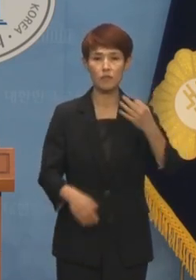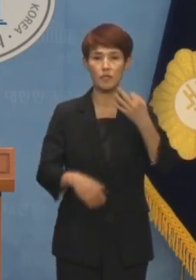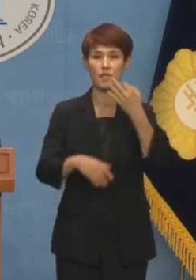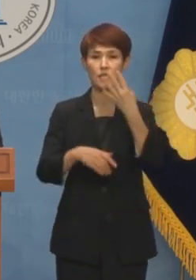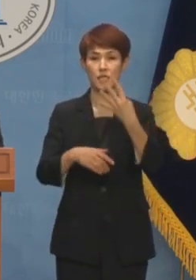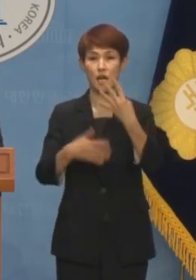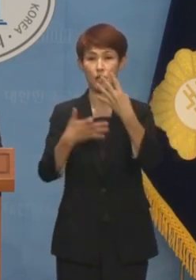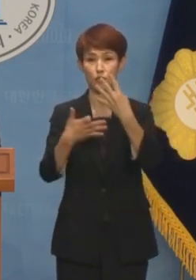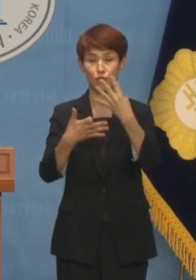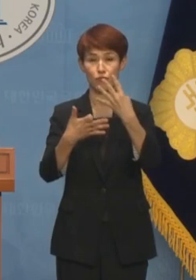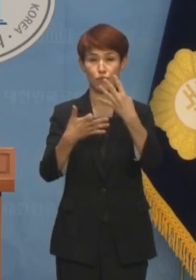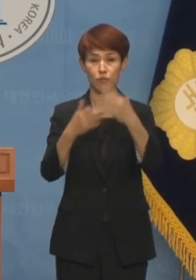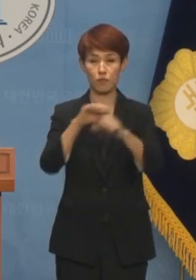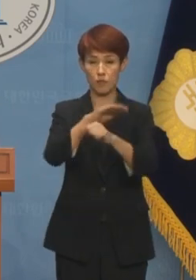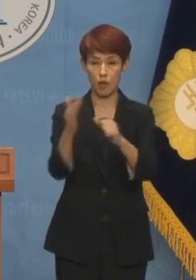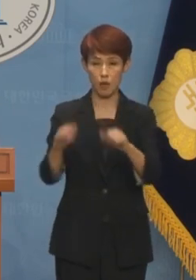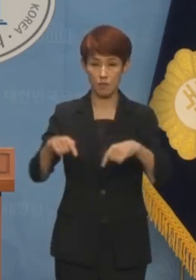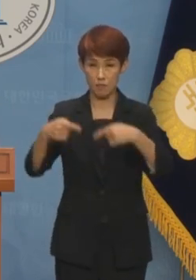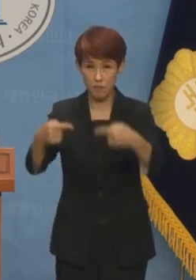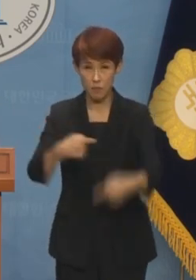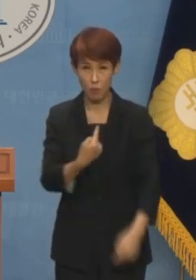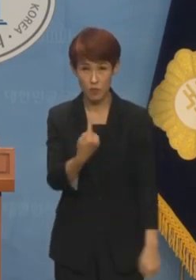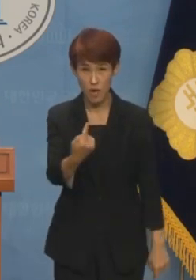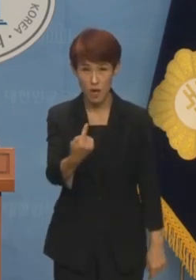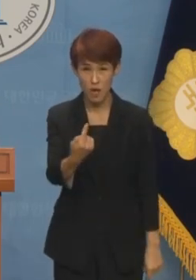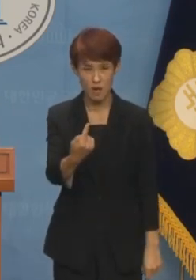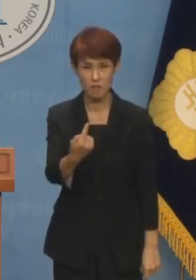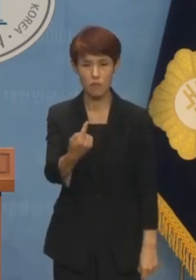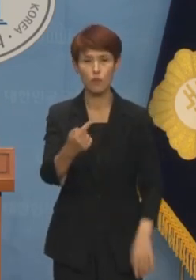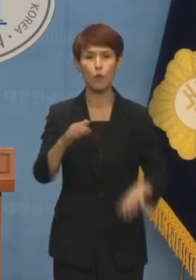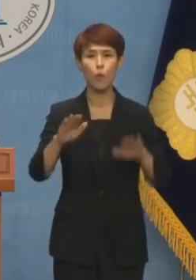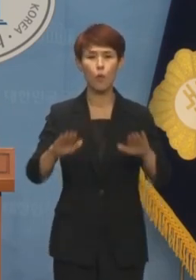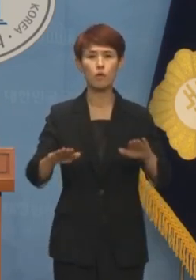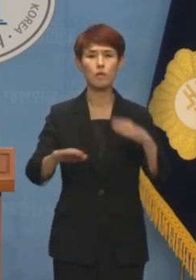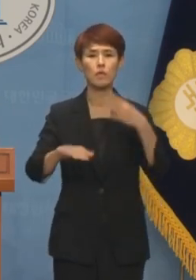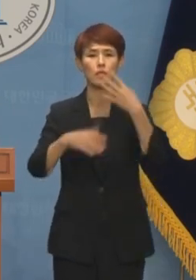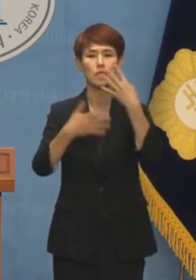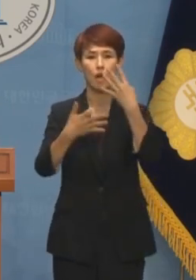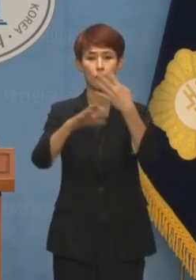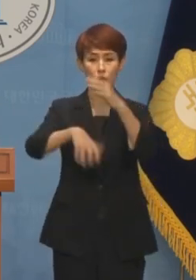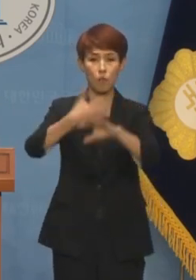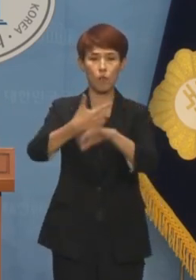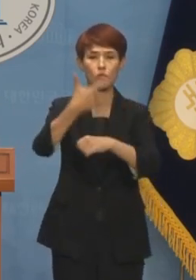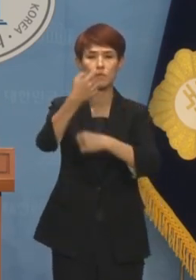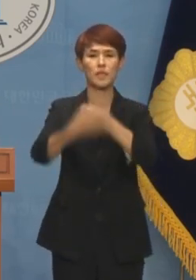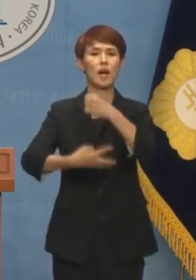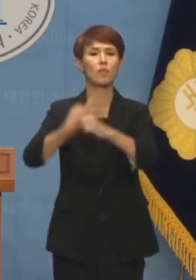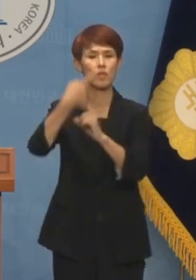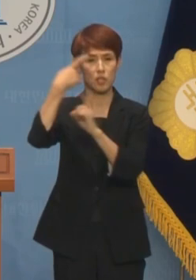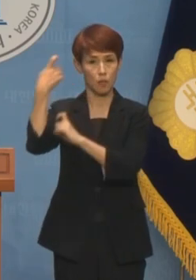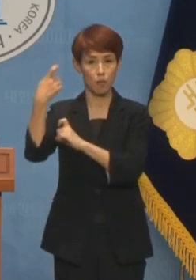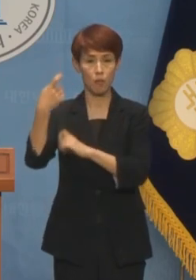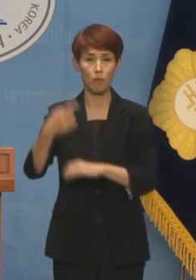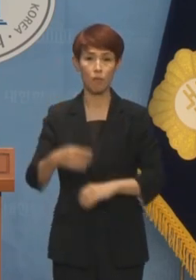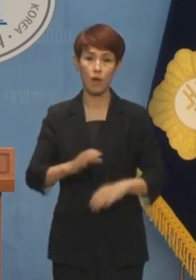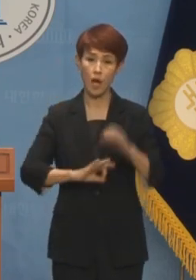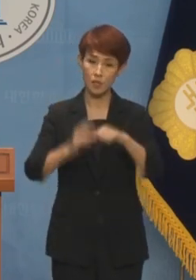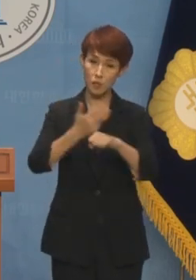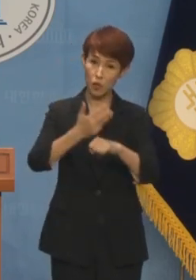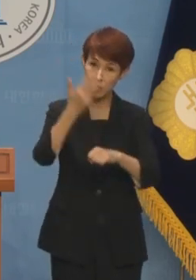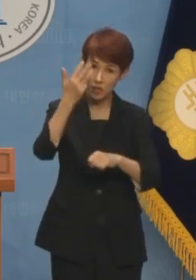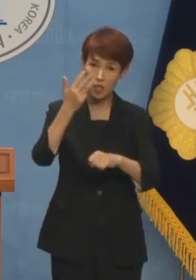하는가? 4.19 혁명 64주년을 맞는 오늘 윤석열 대통령은 아침 8시